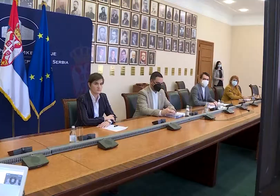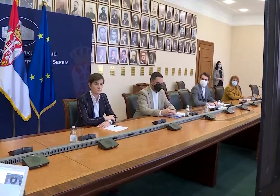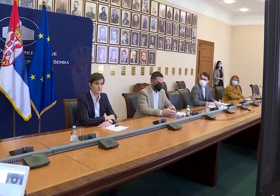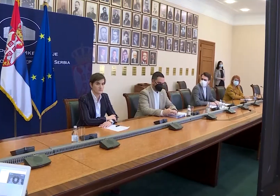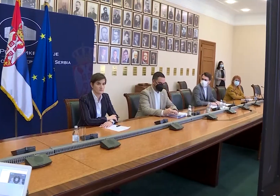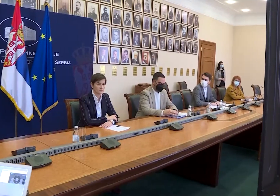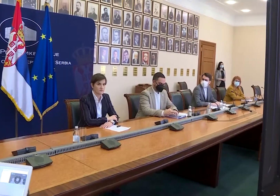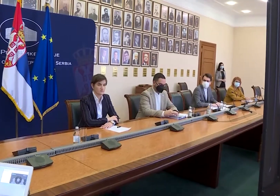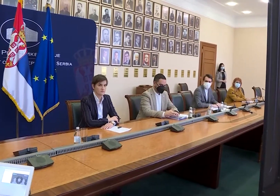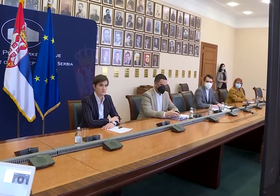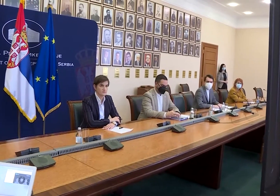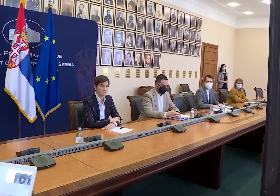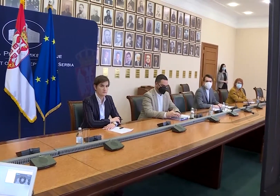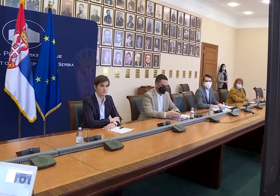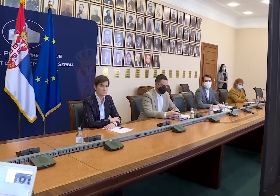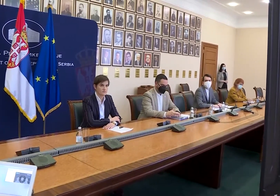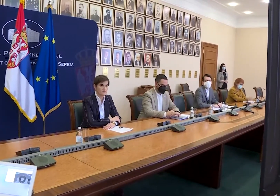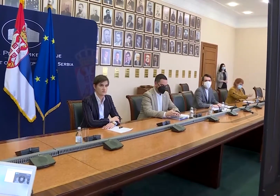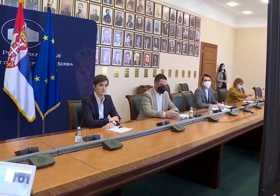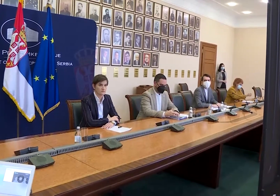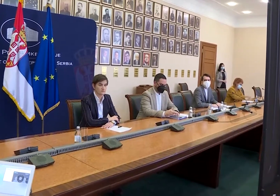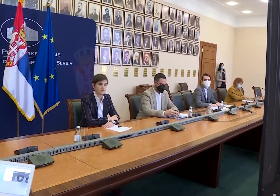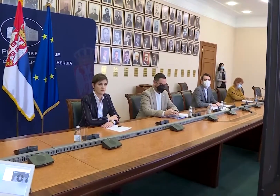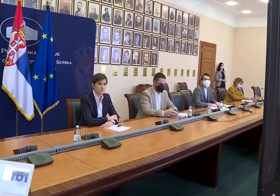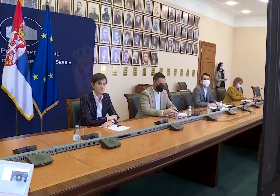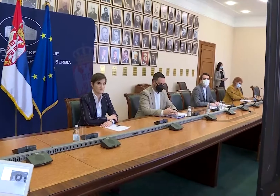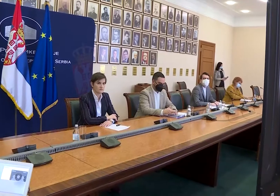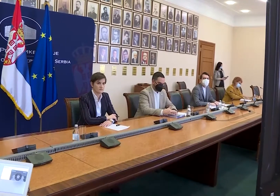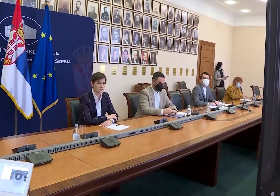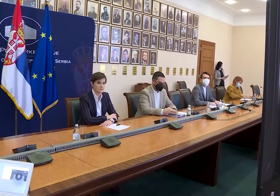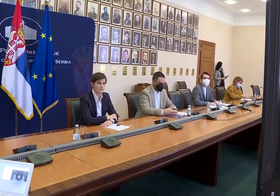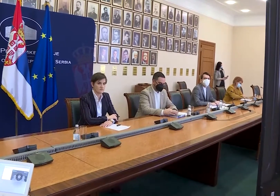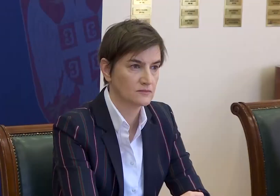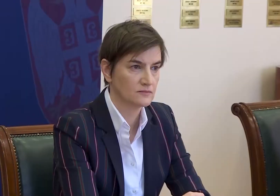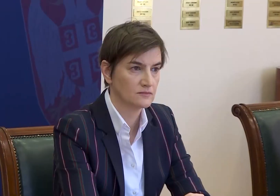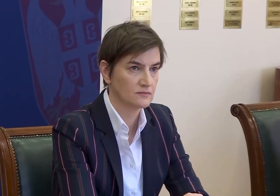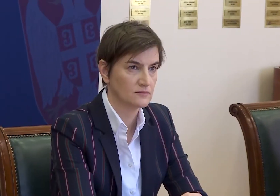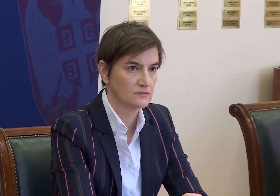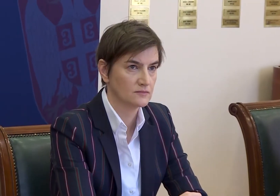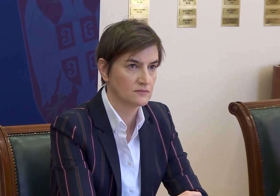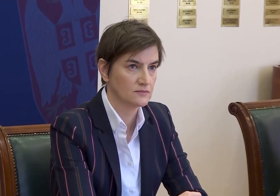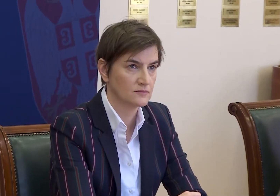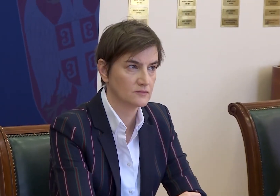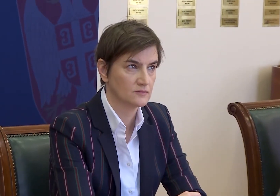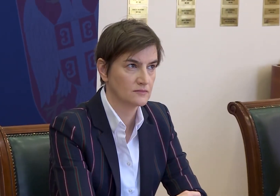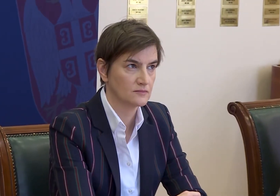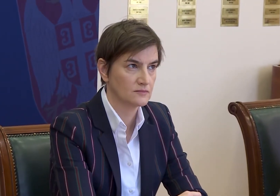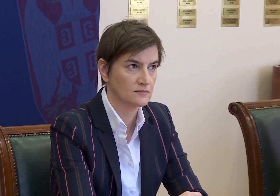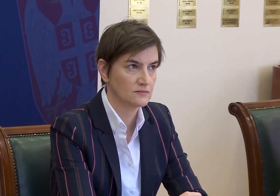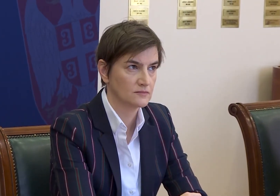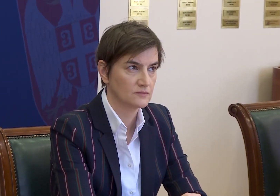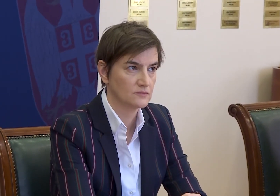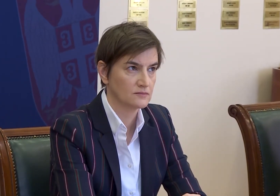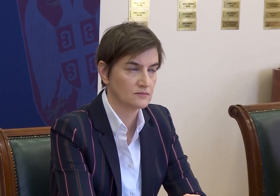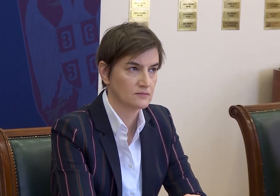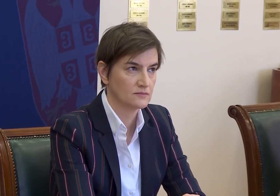mreže za 99% domaćinstava do 2025. godine. Brnabić je podsjetio na to da je prošle